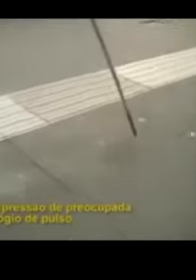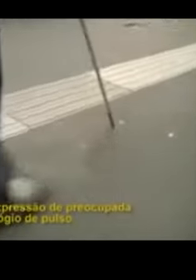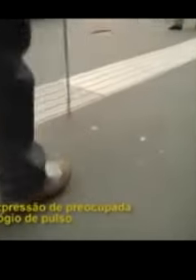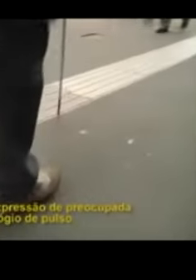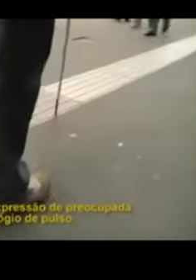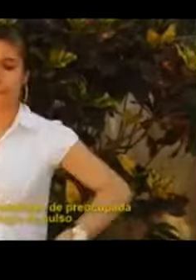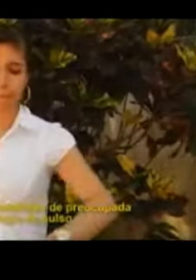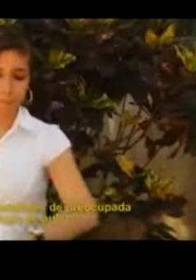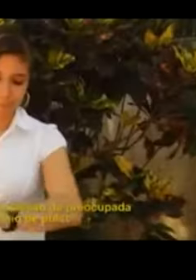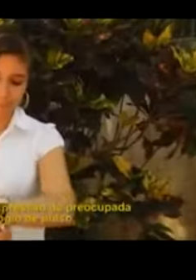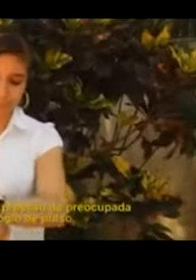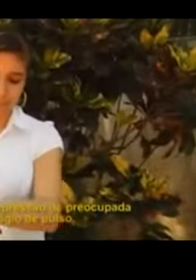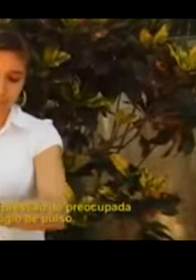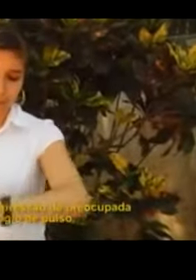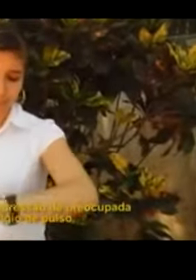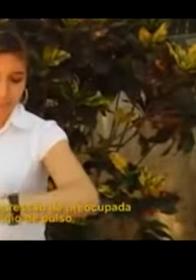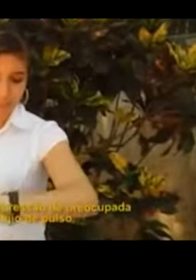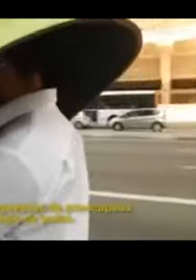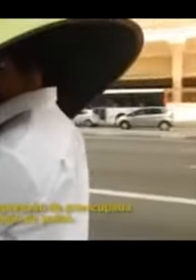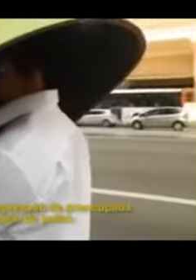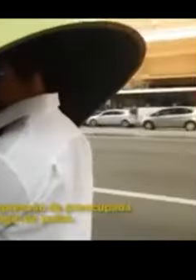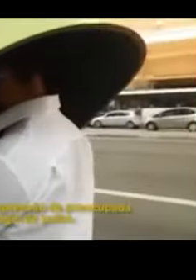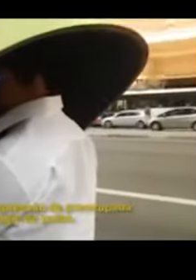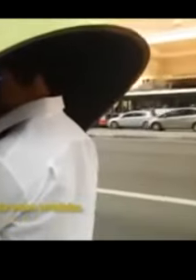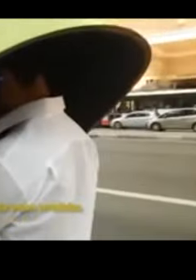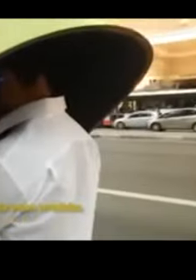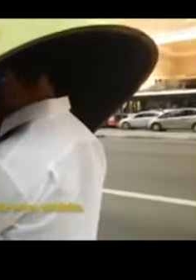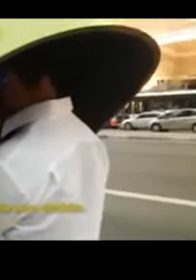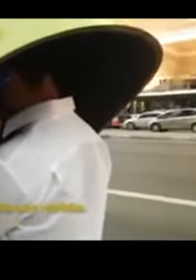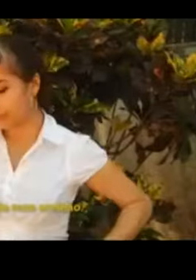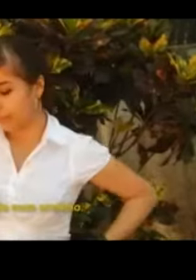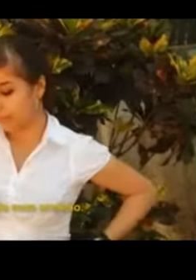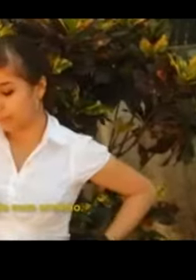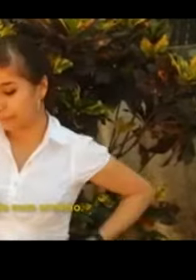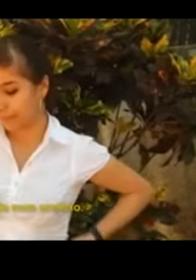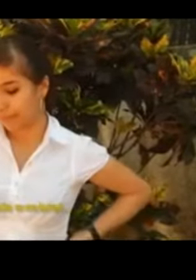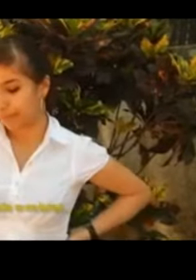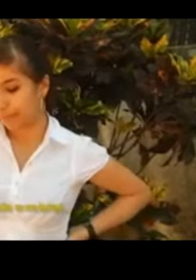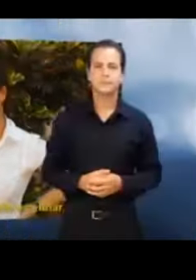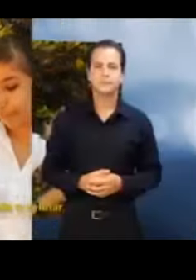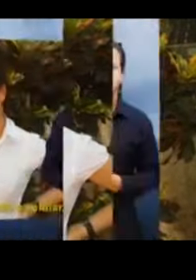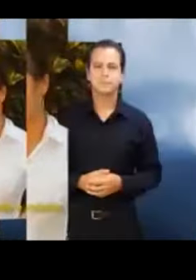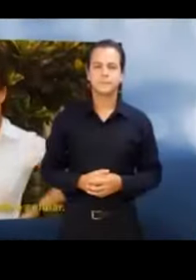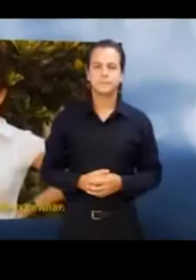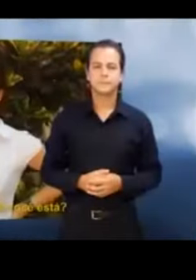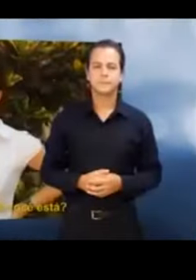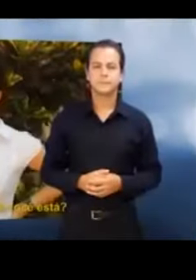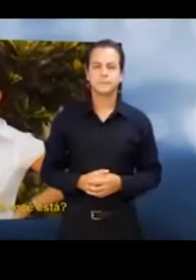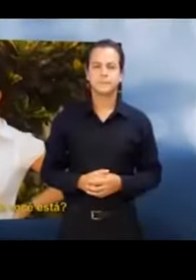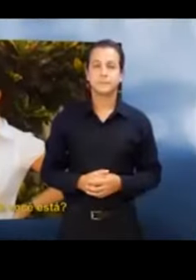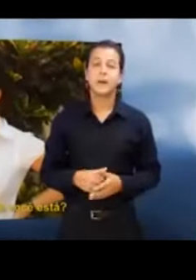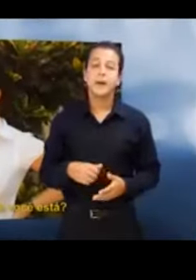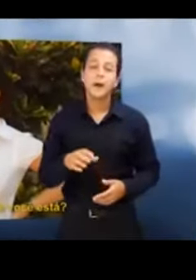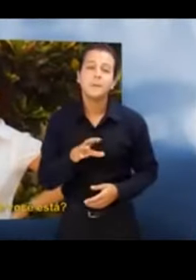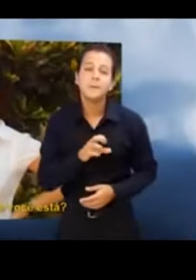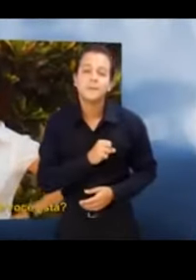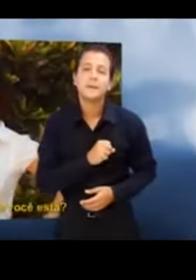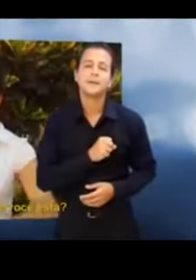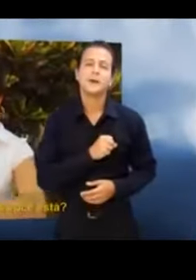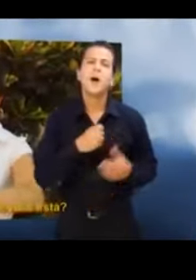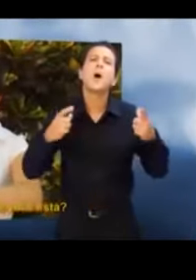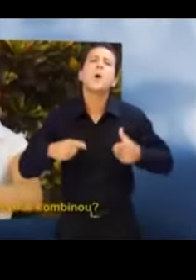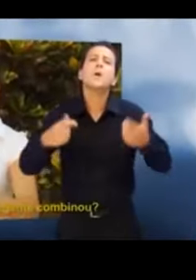Uma moça olha com expressão de preocupada para seu relógio de pulso. Rapaz cego fala no orelhão. Moça atende o celular. Amor,